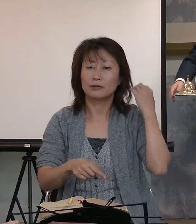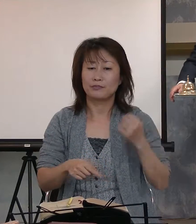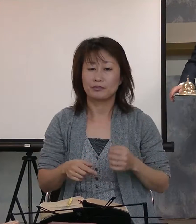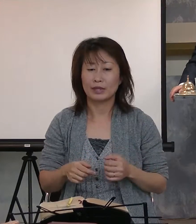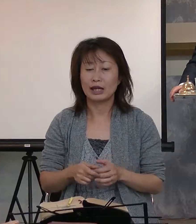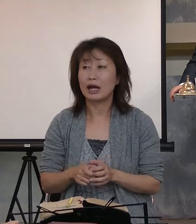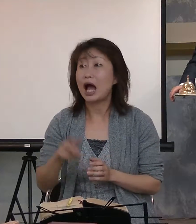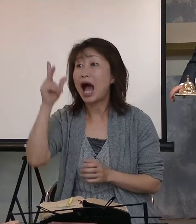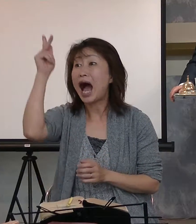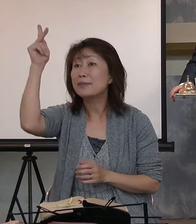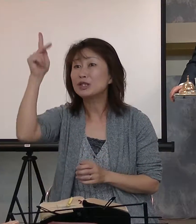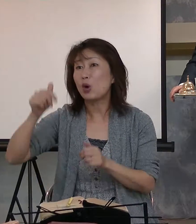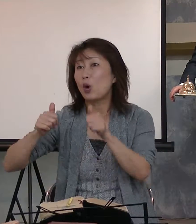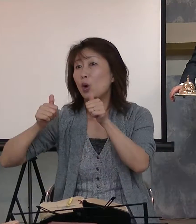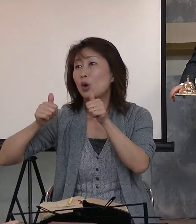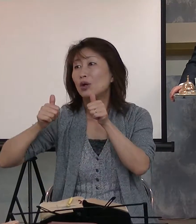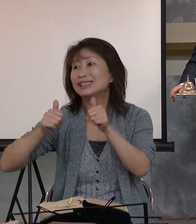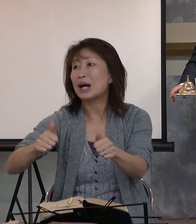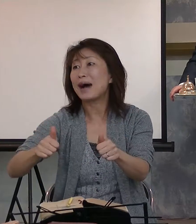者、